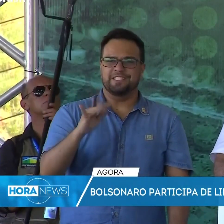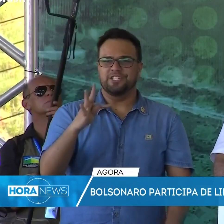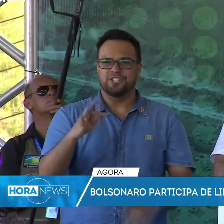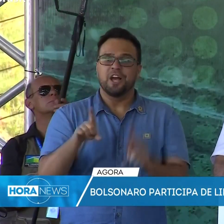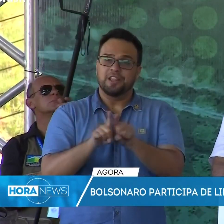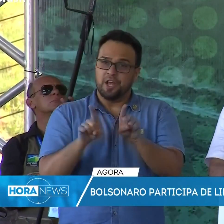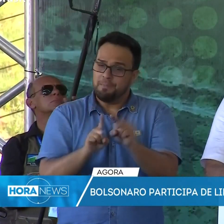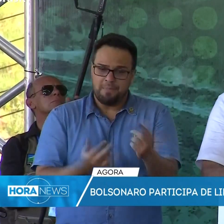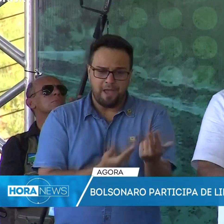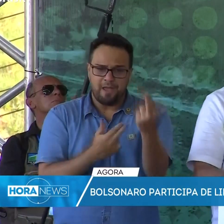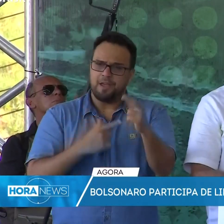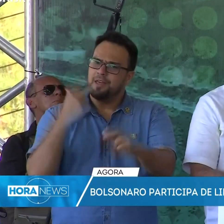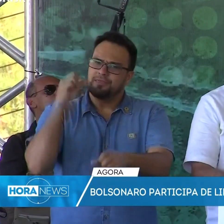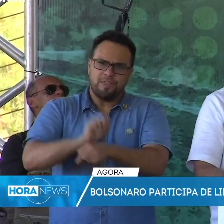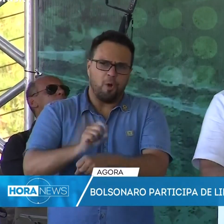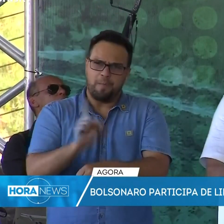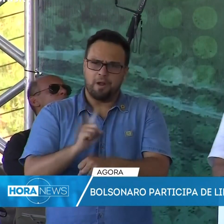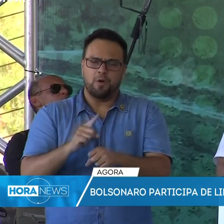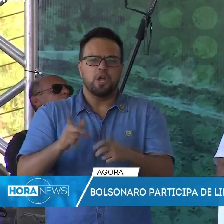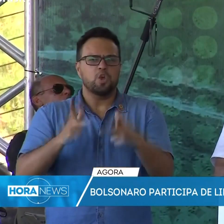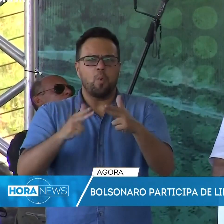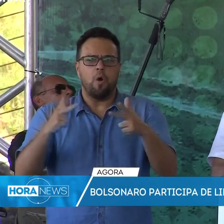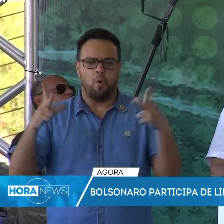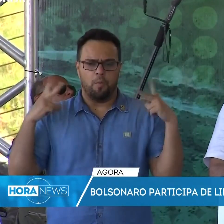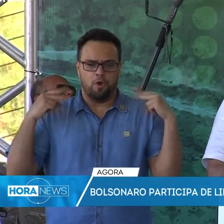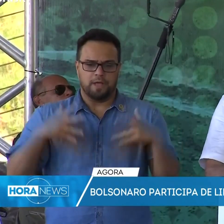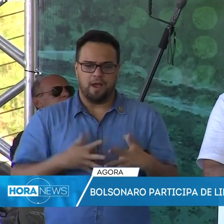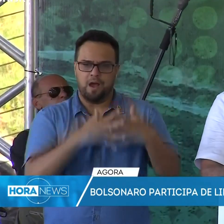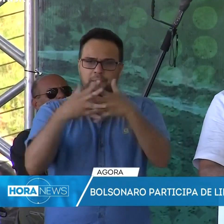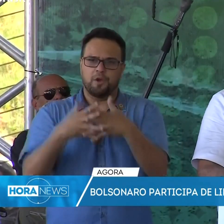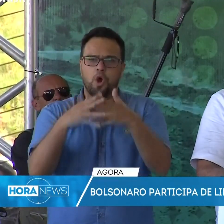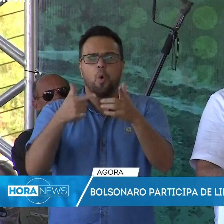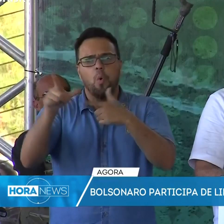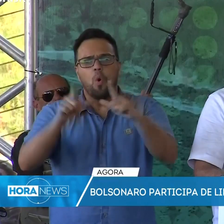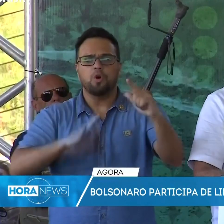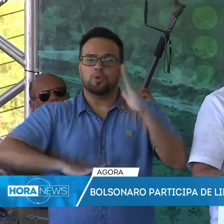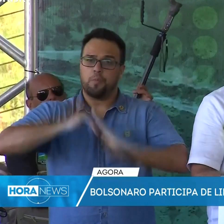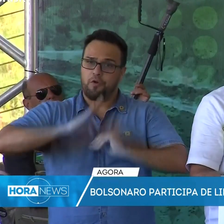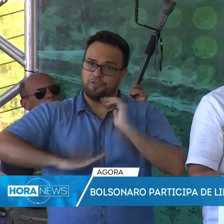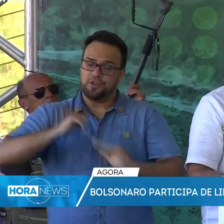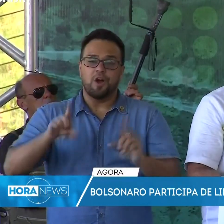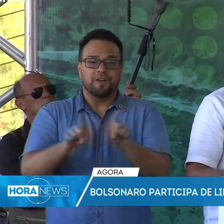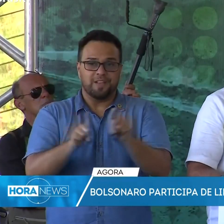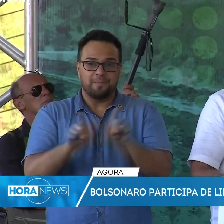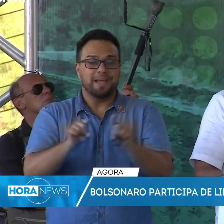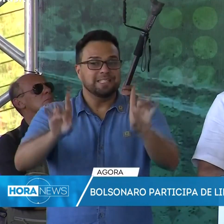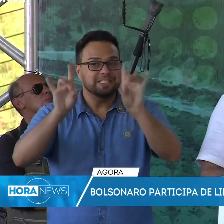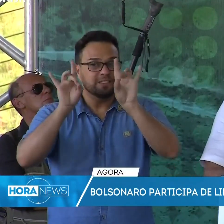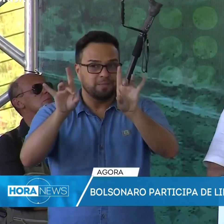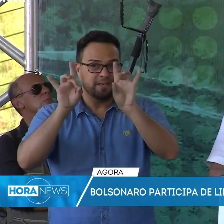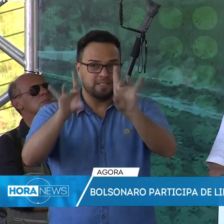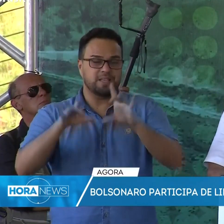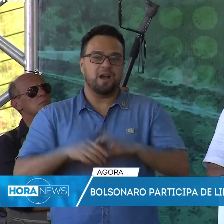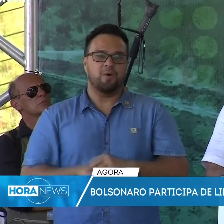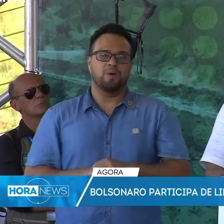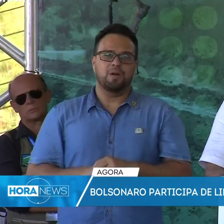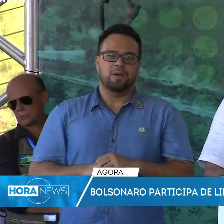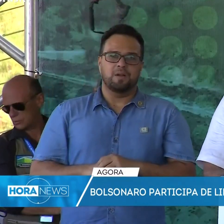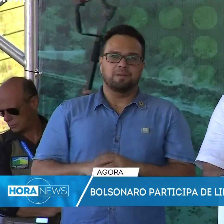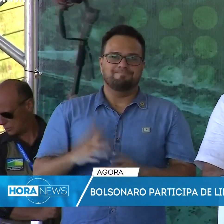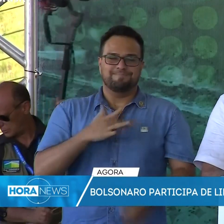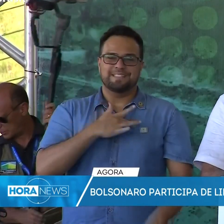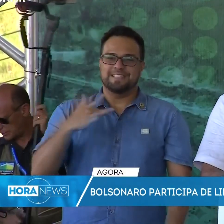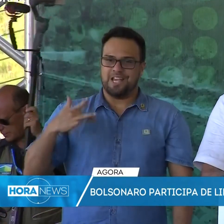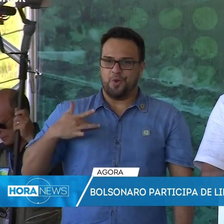pararam. Assim como nossos caminhoneiros e tantos outros profissionais, em especial aqueles de